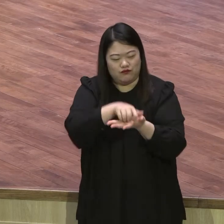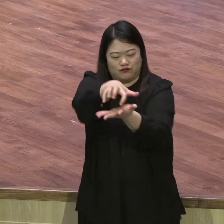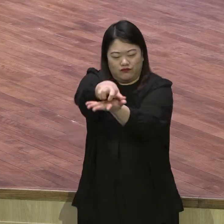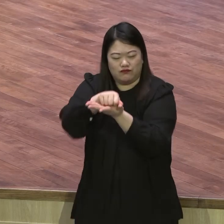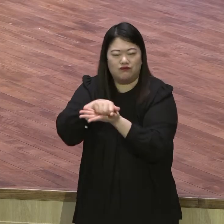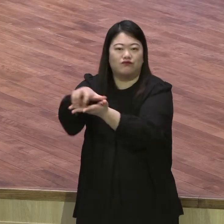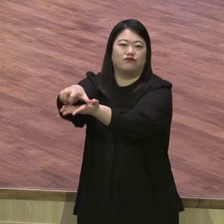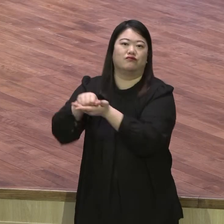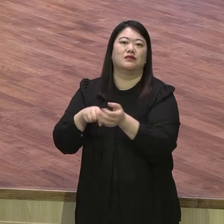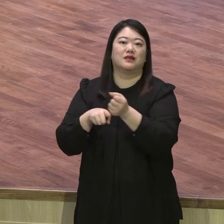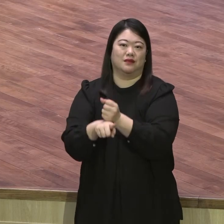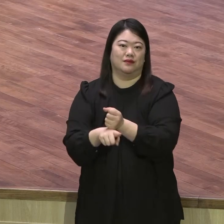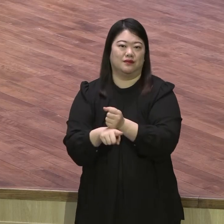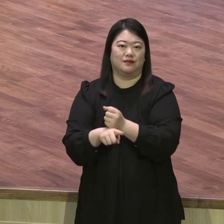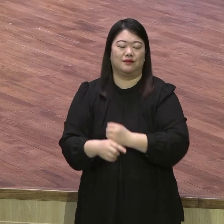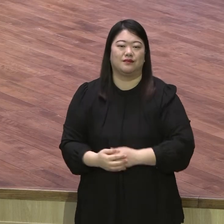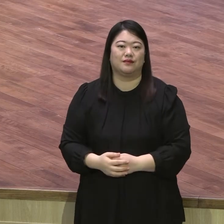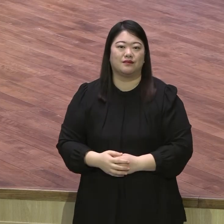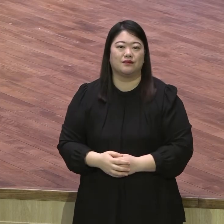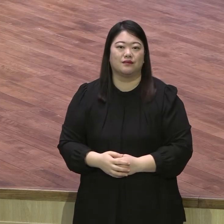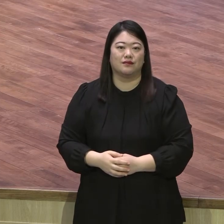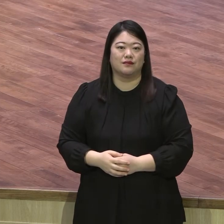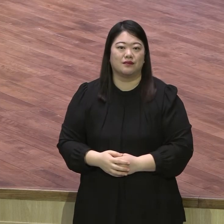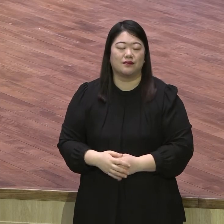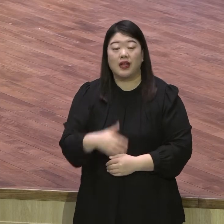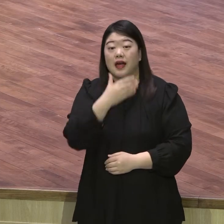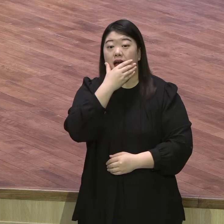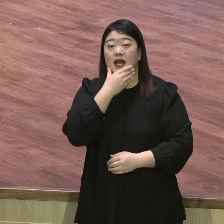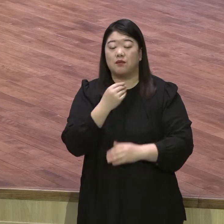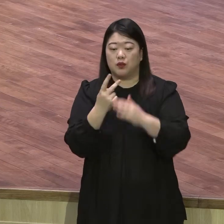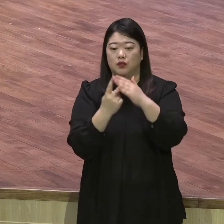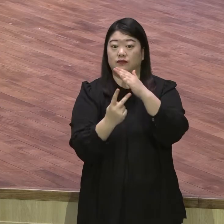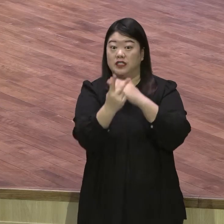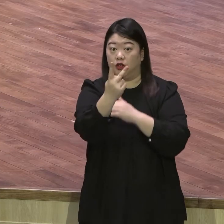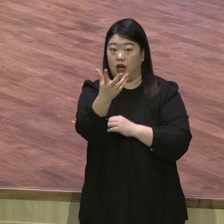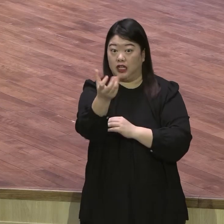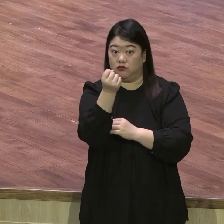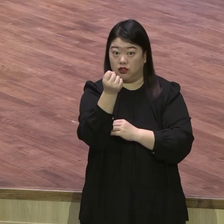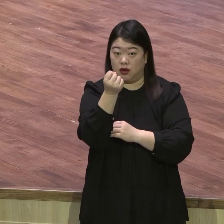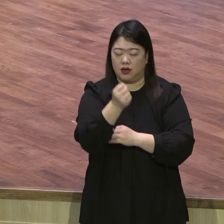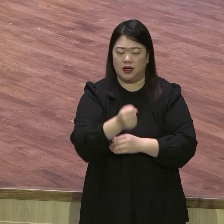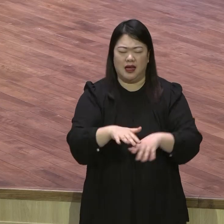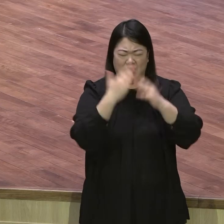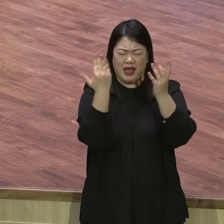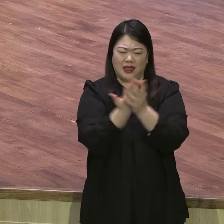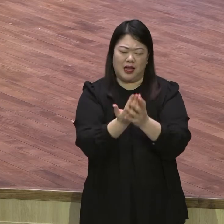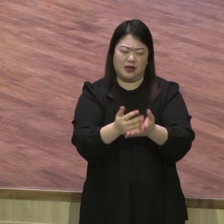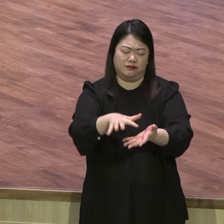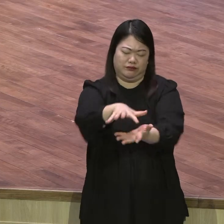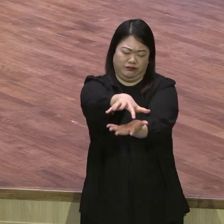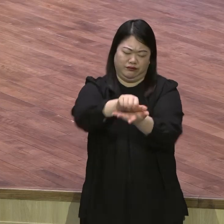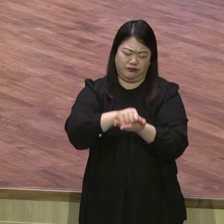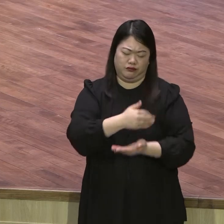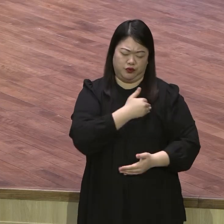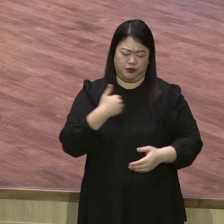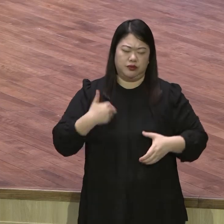성도는 예수님께서 말씀하신 이 행복 비전을 바탕으로 해납백천의 복음적 삶을 사시기 바랍니다.